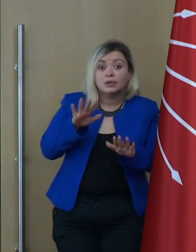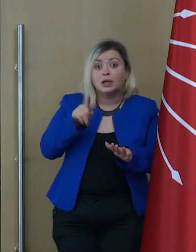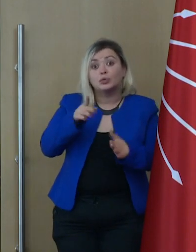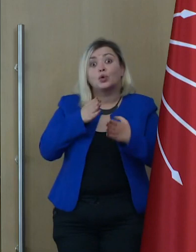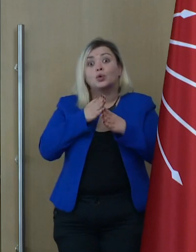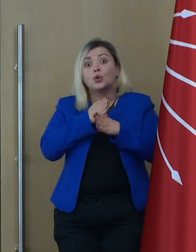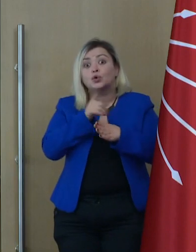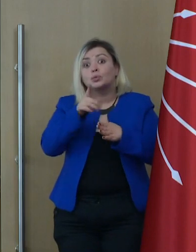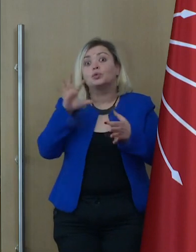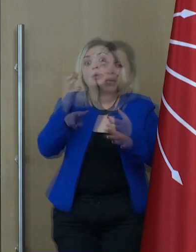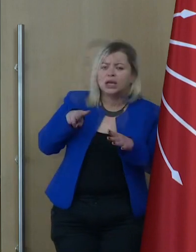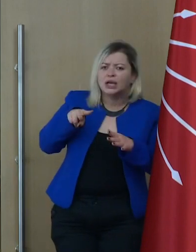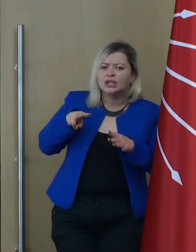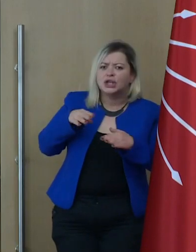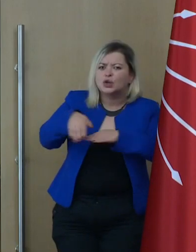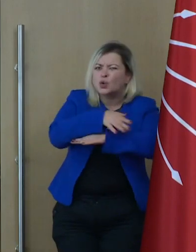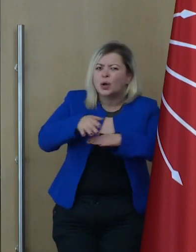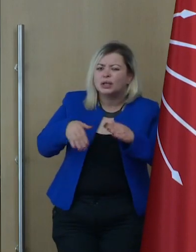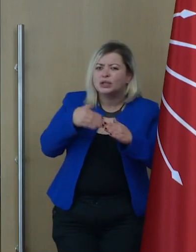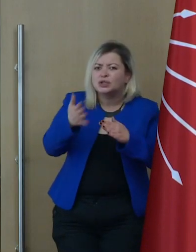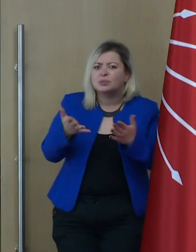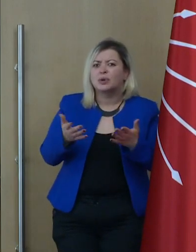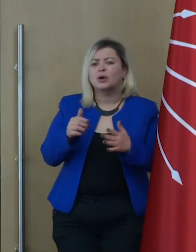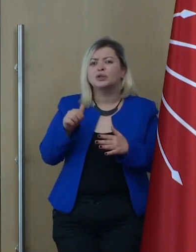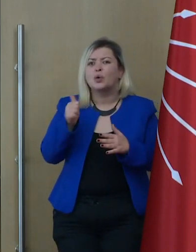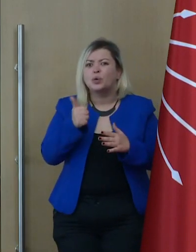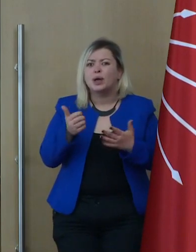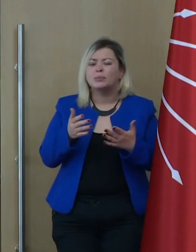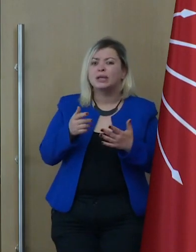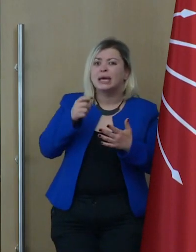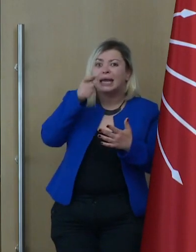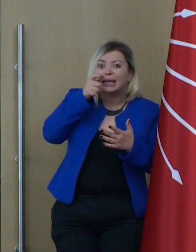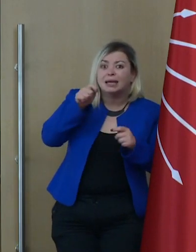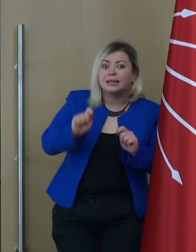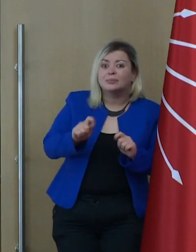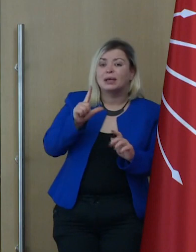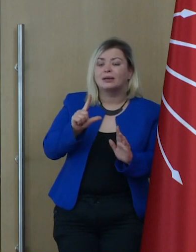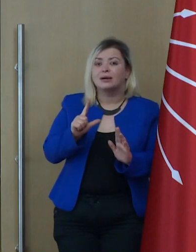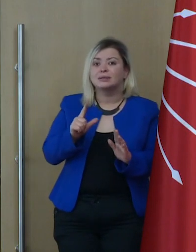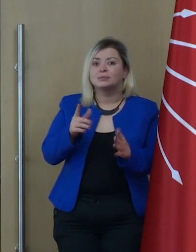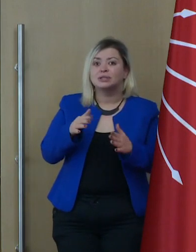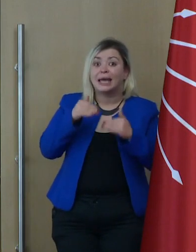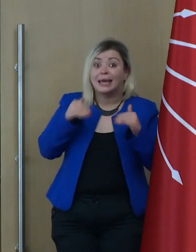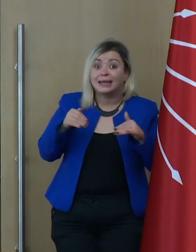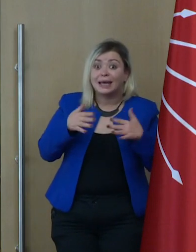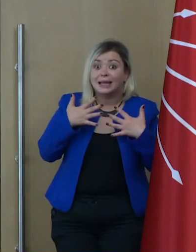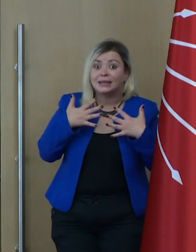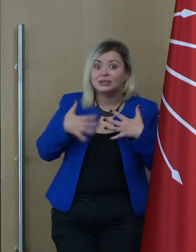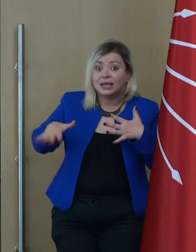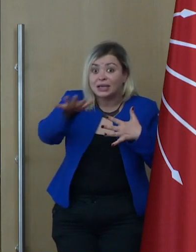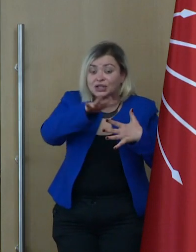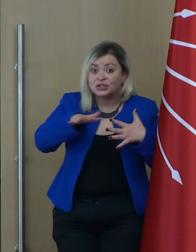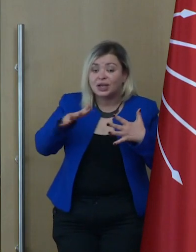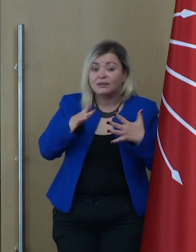Bununla ilgili notumuzu aldık. Bütün belediyeler, bizim belediyeler de dahil, engellilerin fiziksel çevreye ya